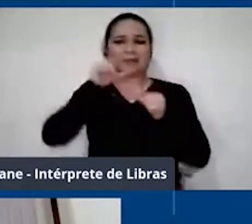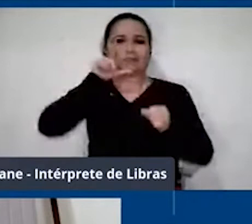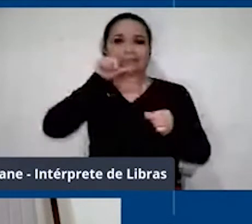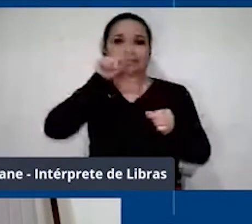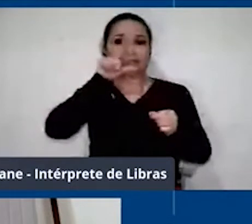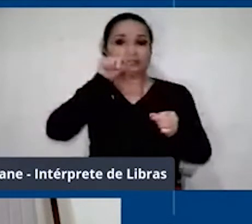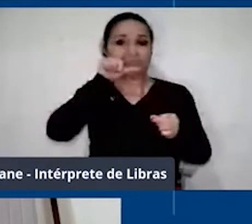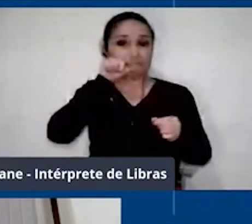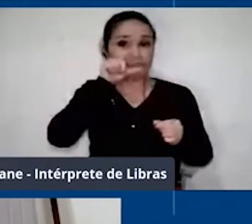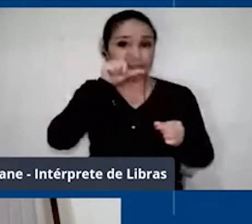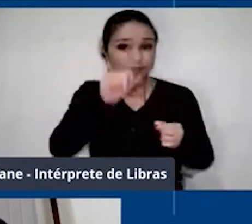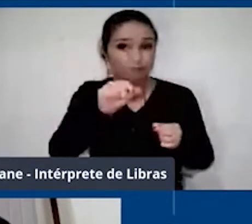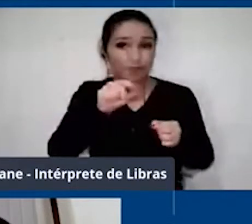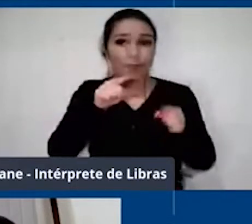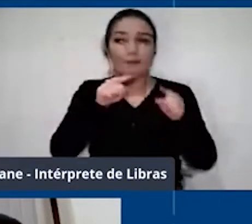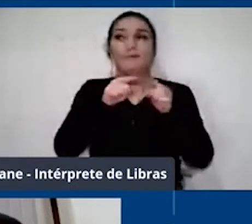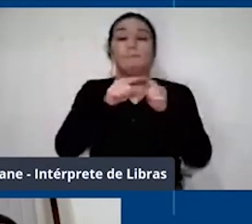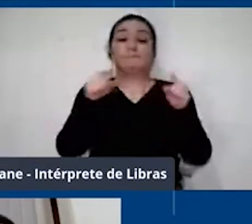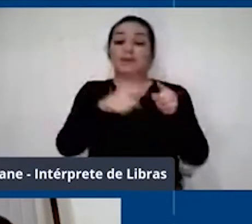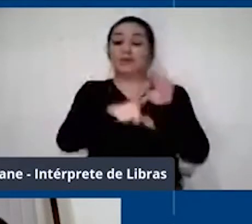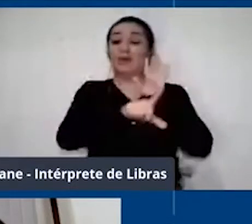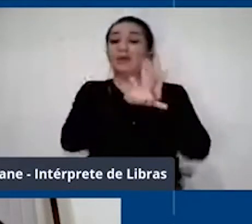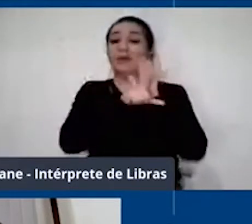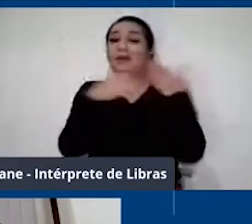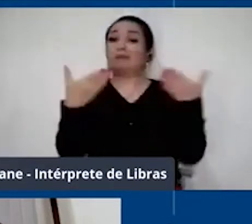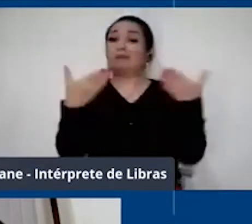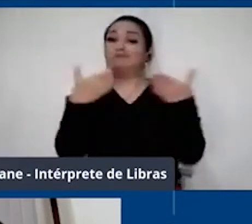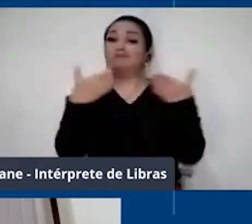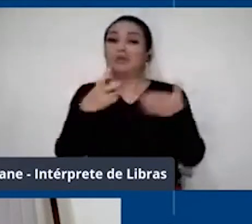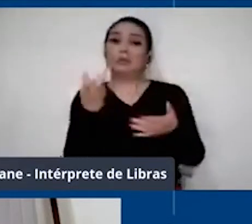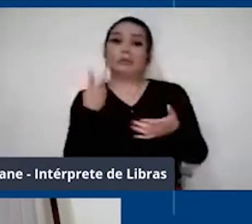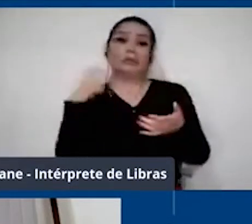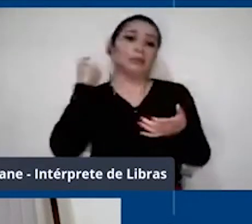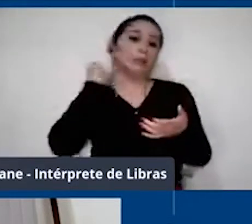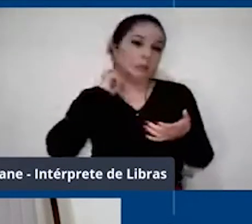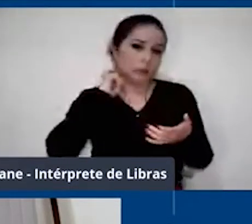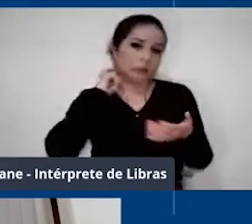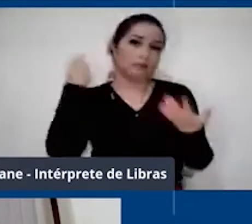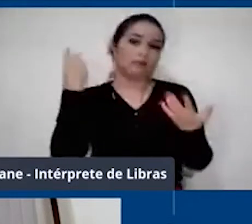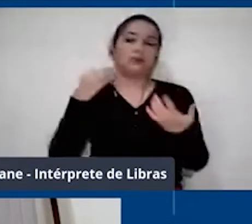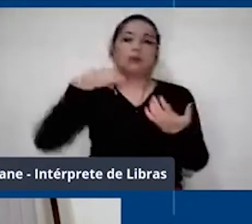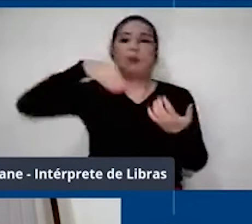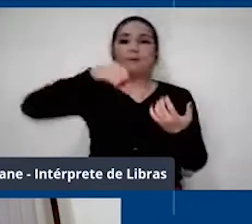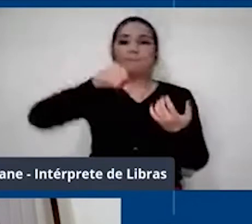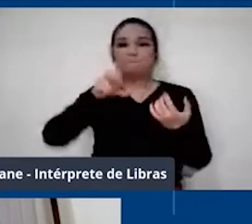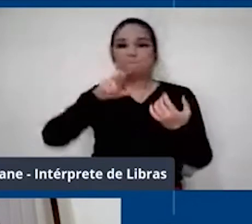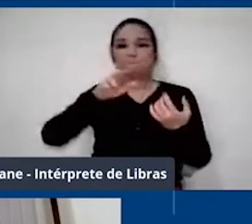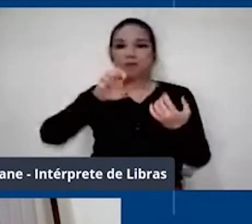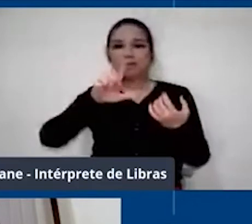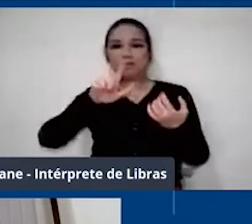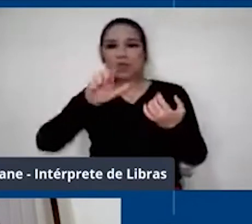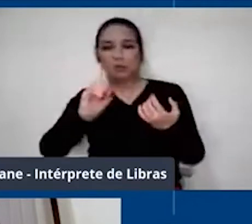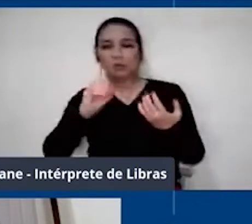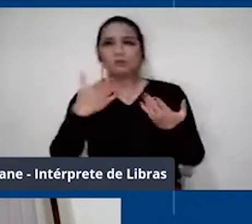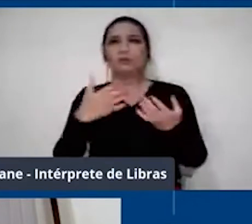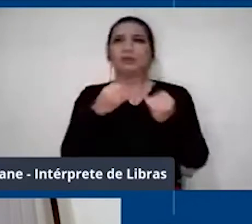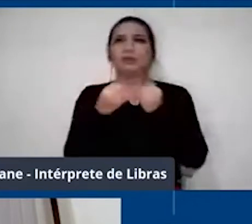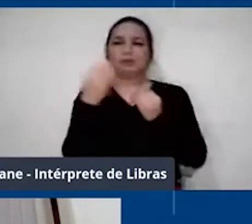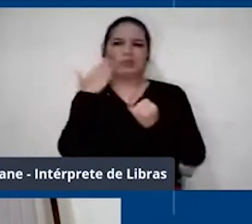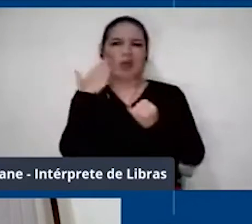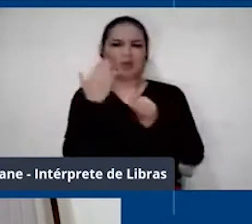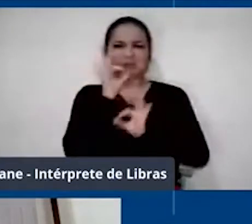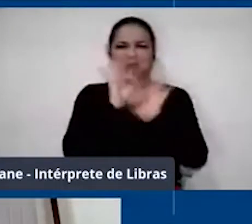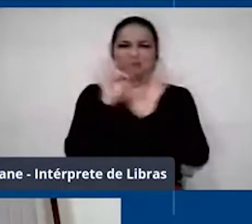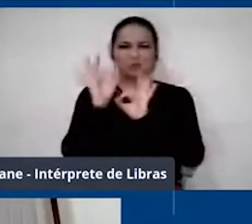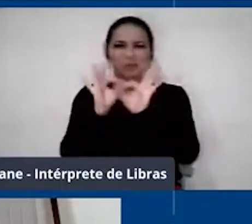um morcego nessa lei. Então, é a forma assim, de desvirtuar tanto que aquele projeto original que